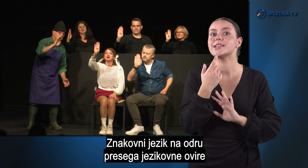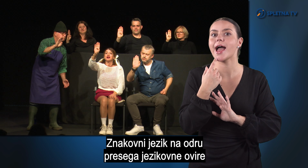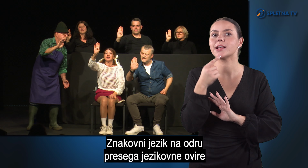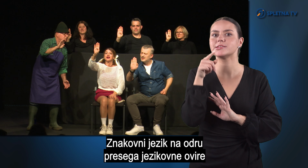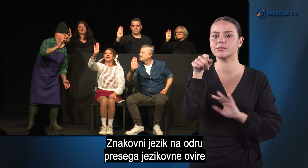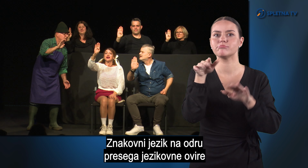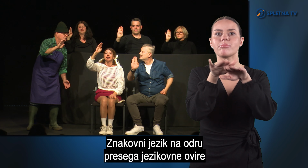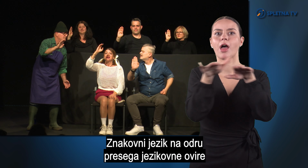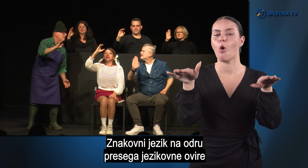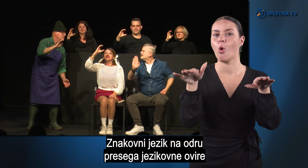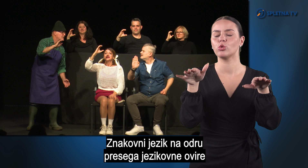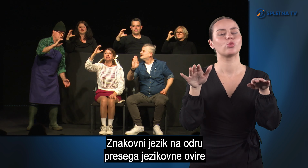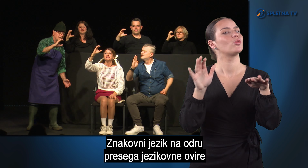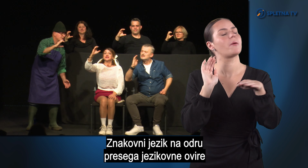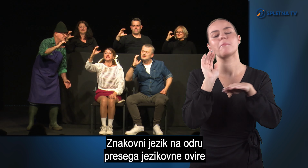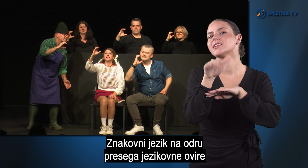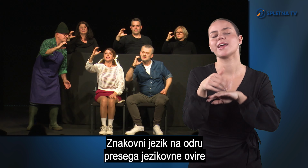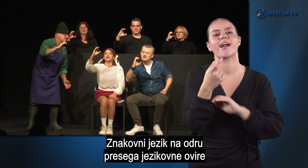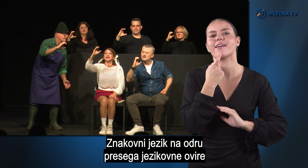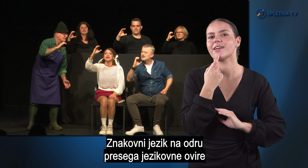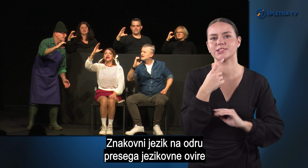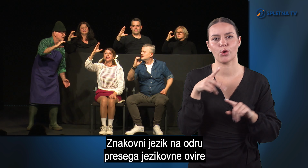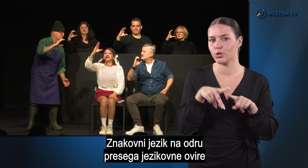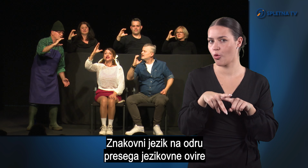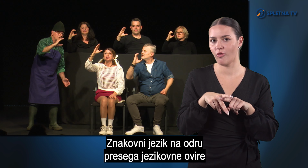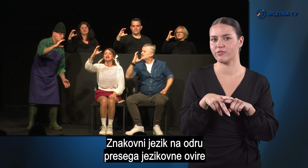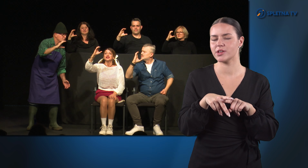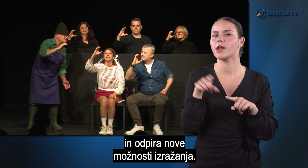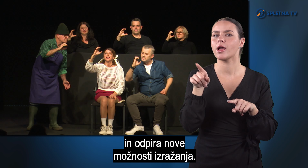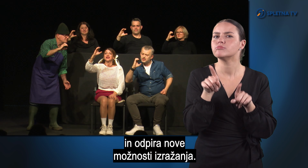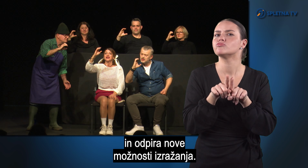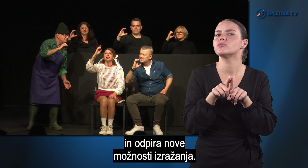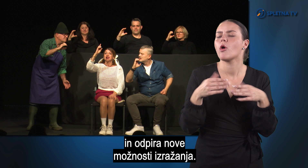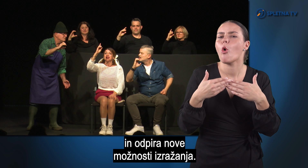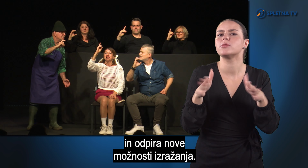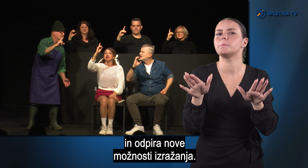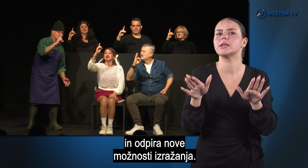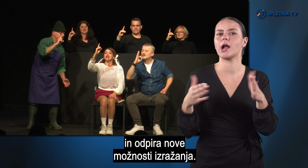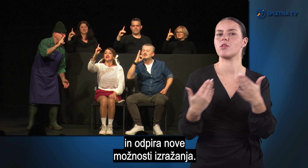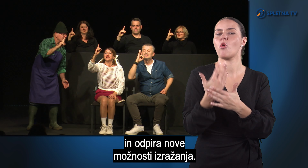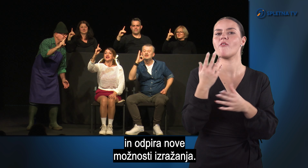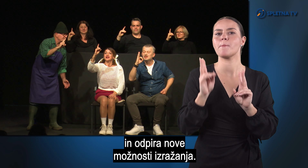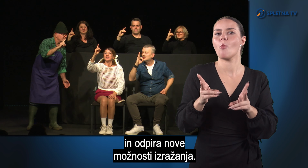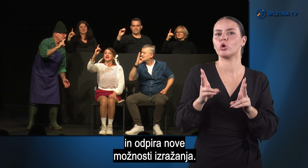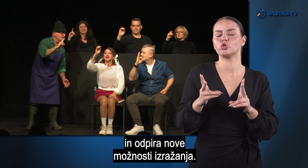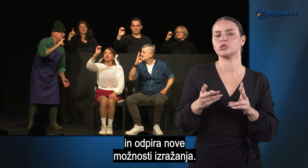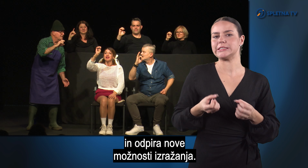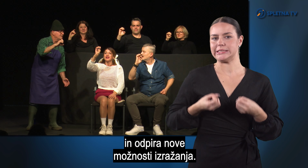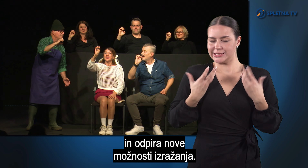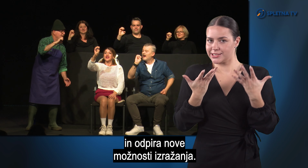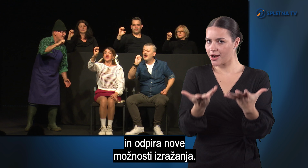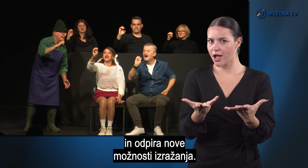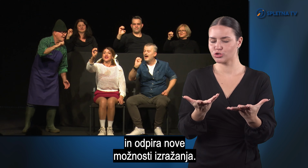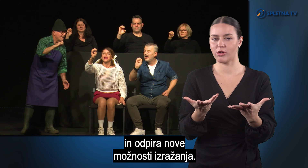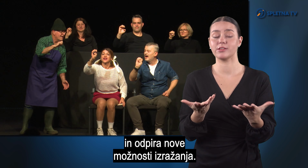Znakovni jezik na odru presega jezikovne ovire in odpira nove možnosti izražanja.